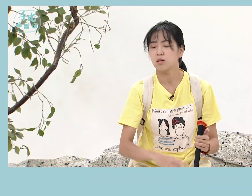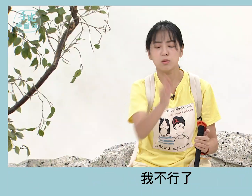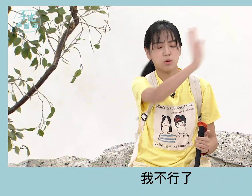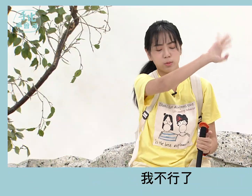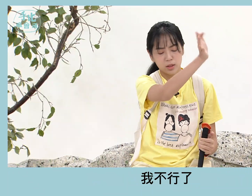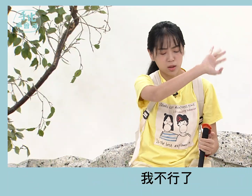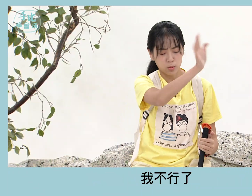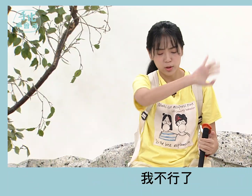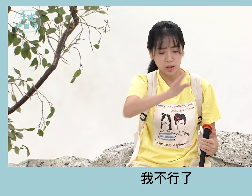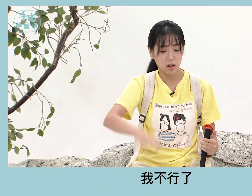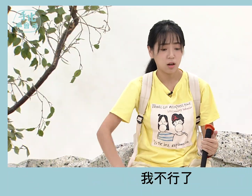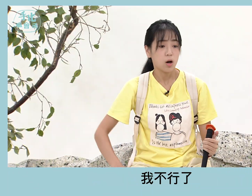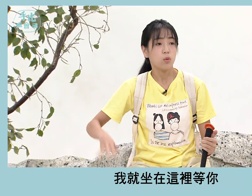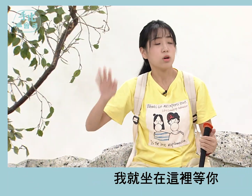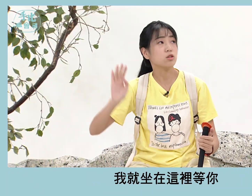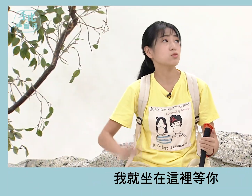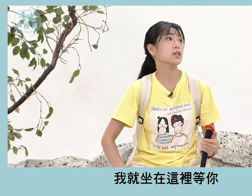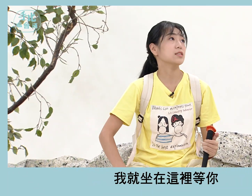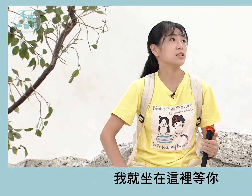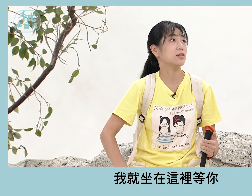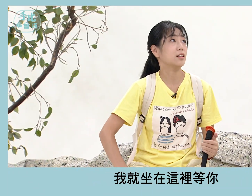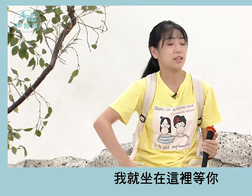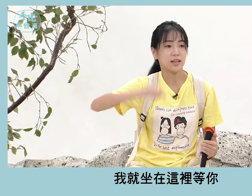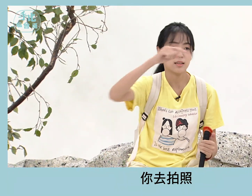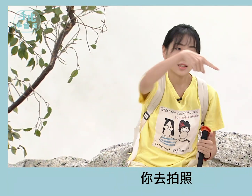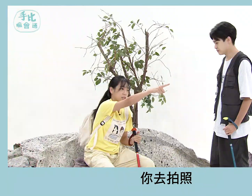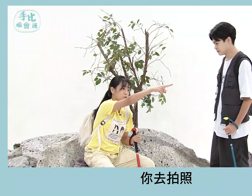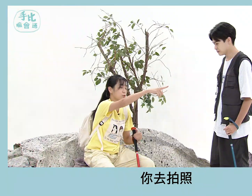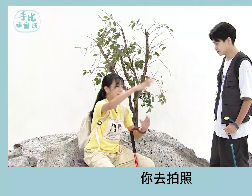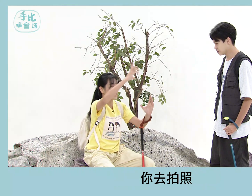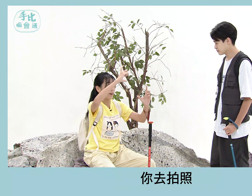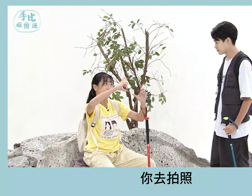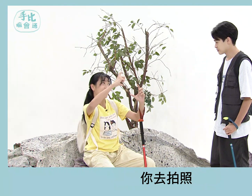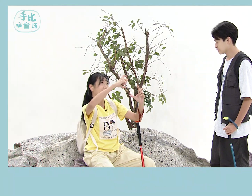我不行了，我不行了，我就坐在这里等你，你去拍照。